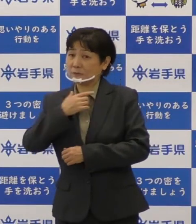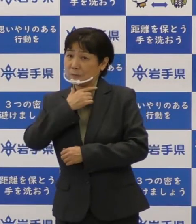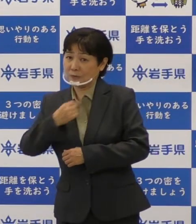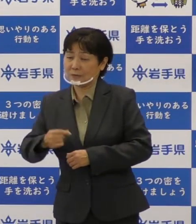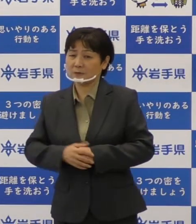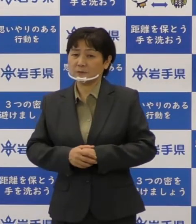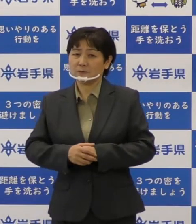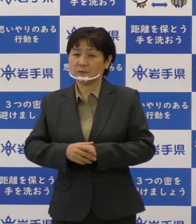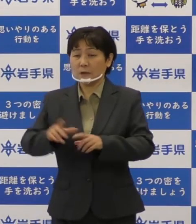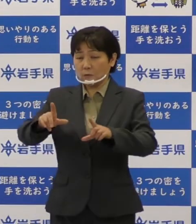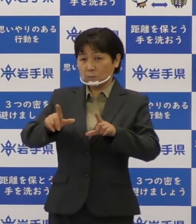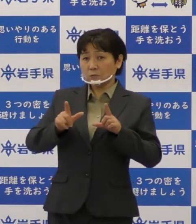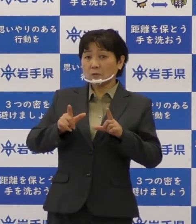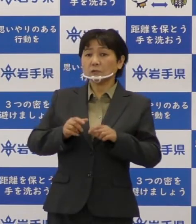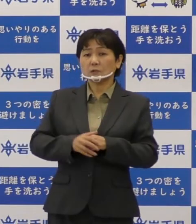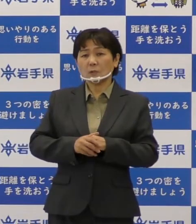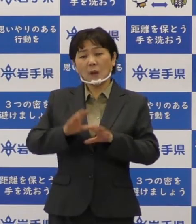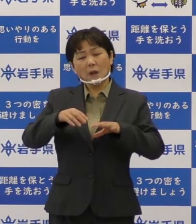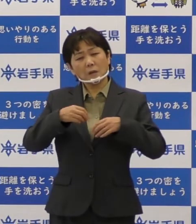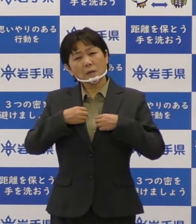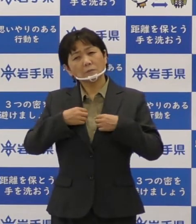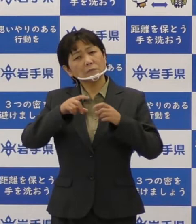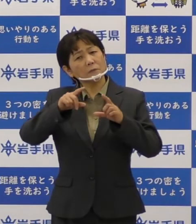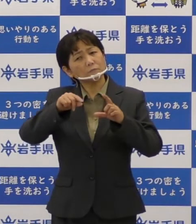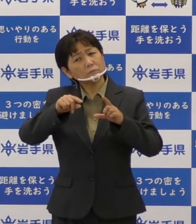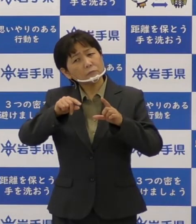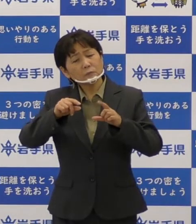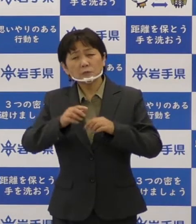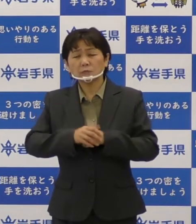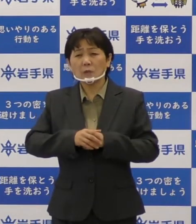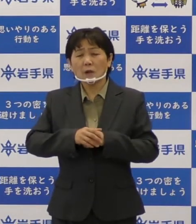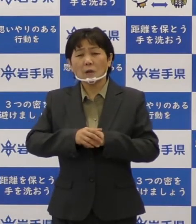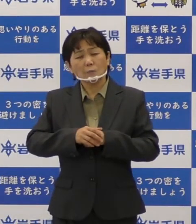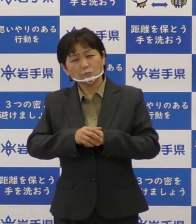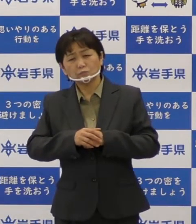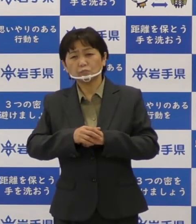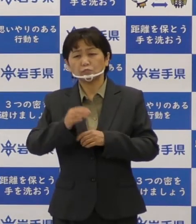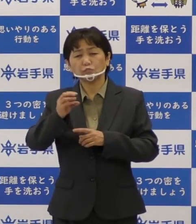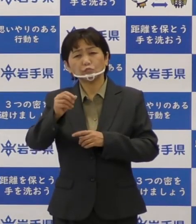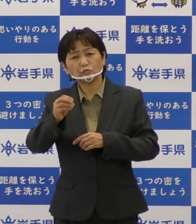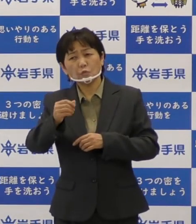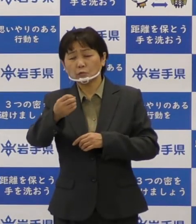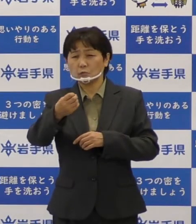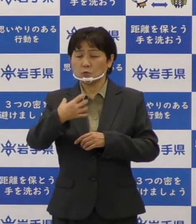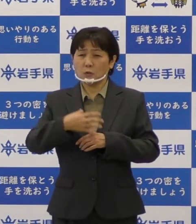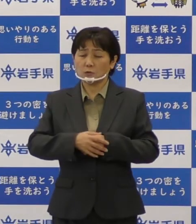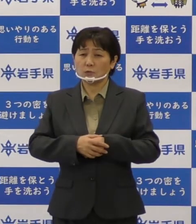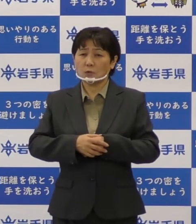で、今回の統一化については問題がないという認識でよろしいでしょうか。